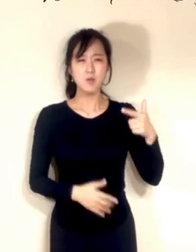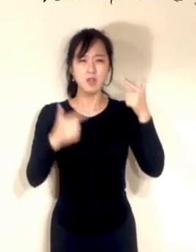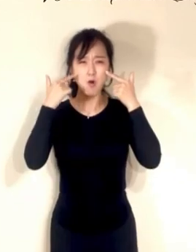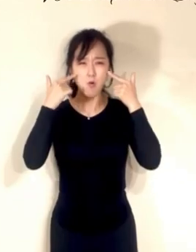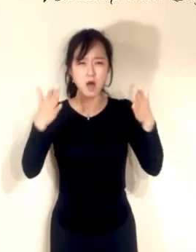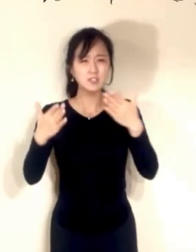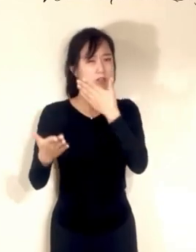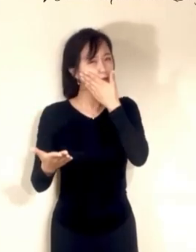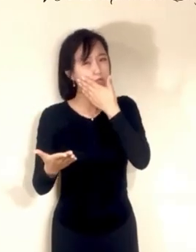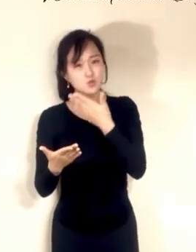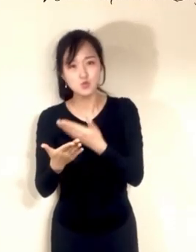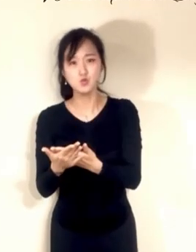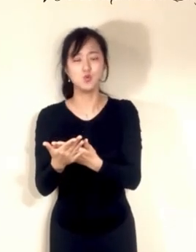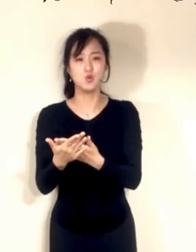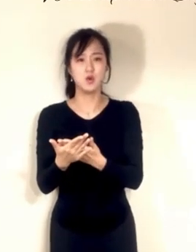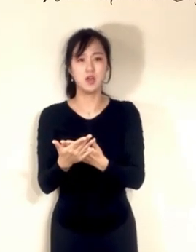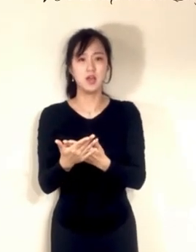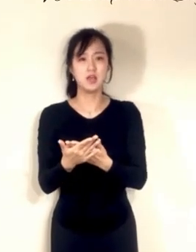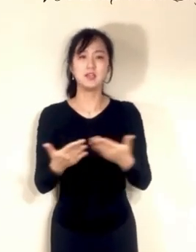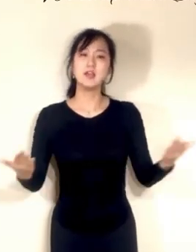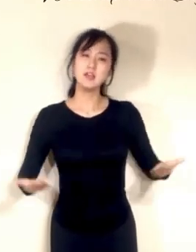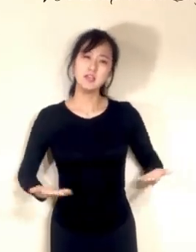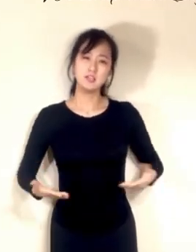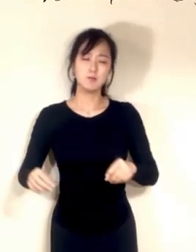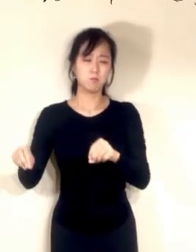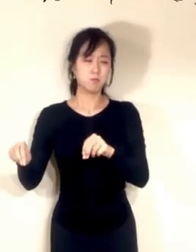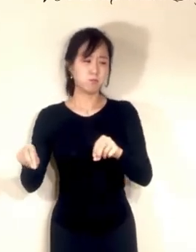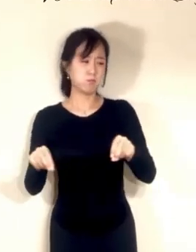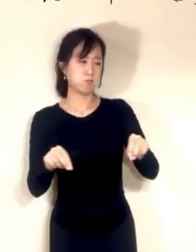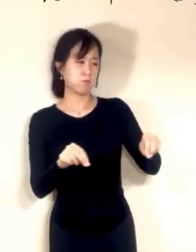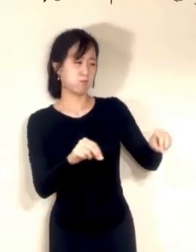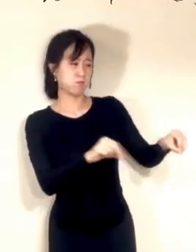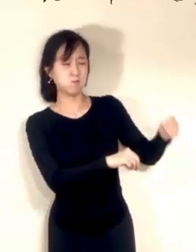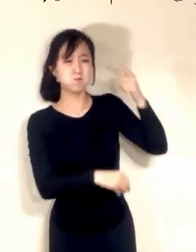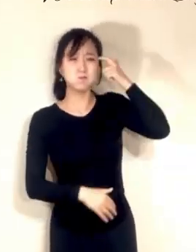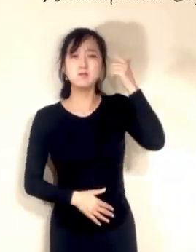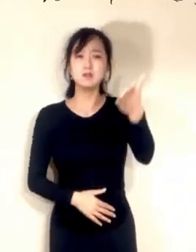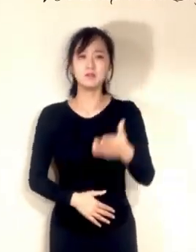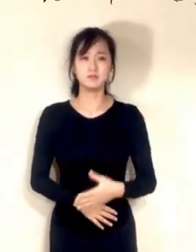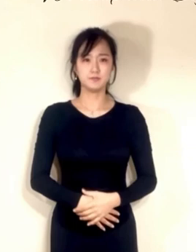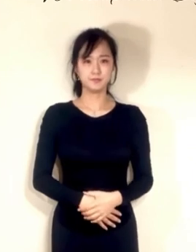그 너무나 중요하고 급한 일들을 미루어 두고 있습니까?